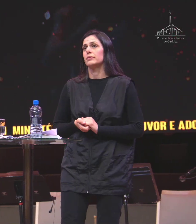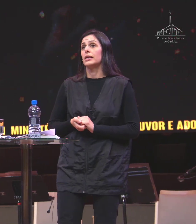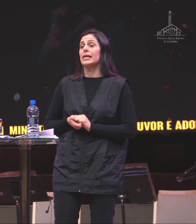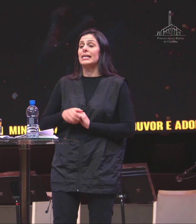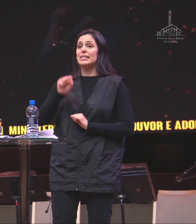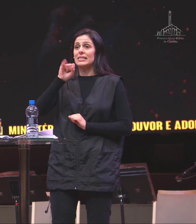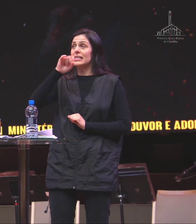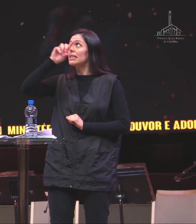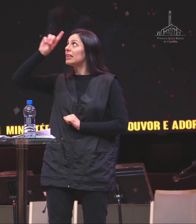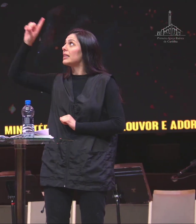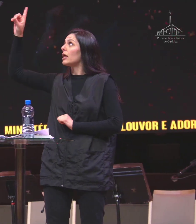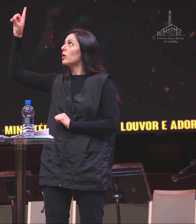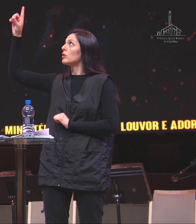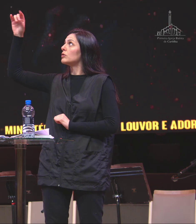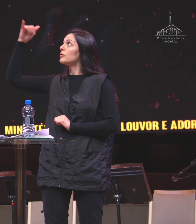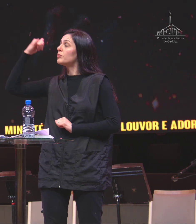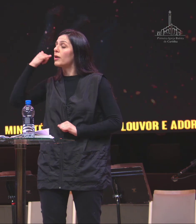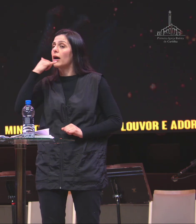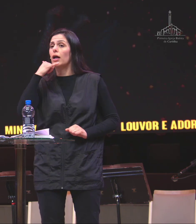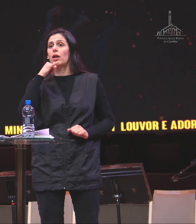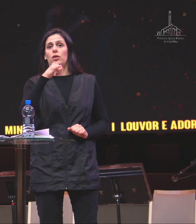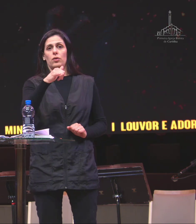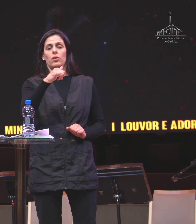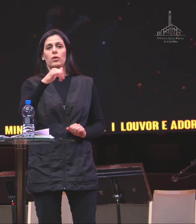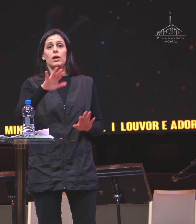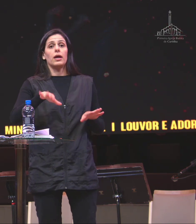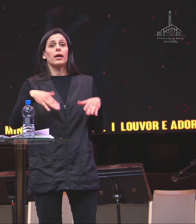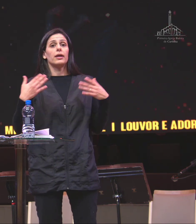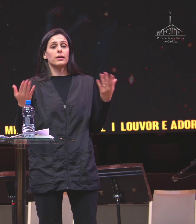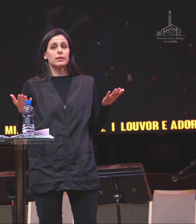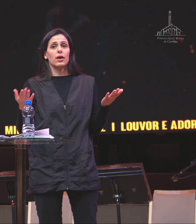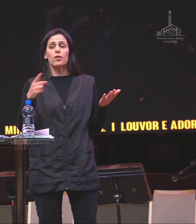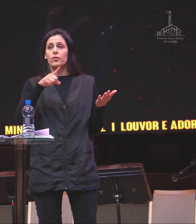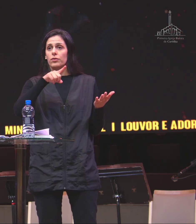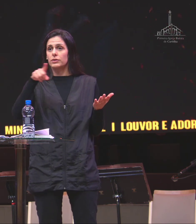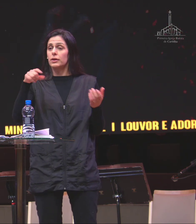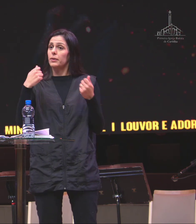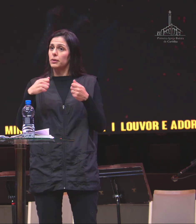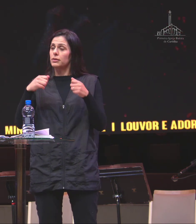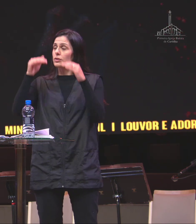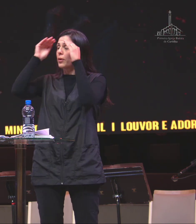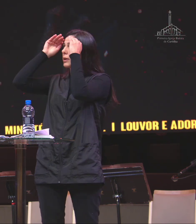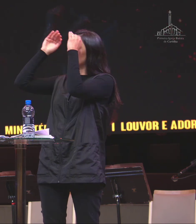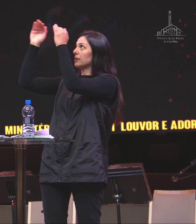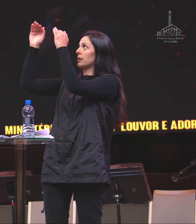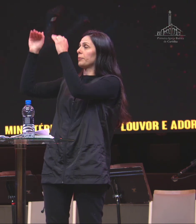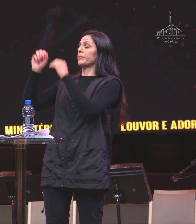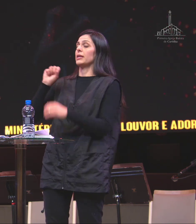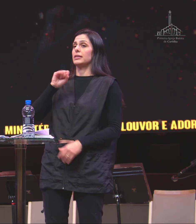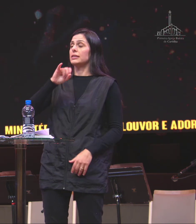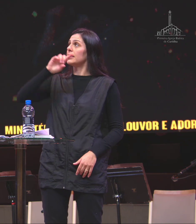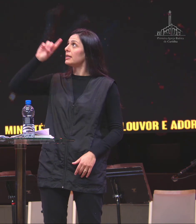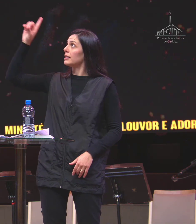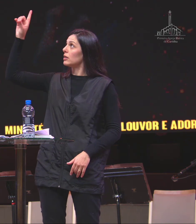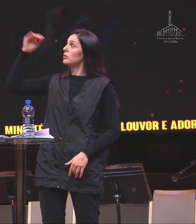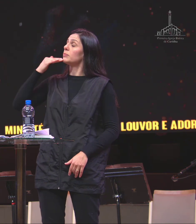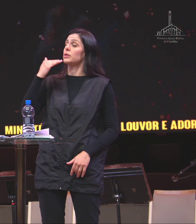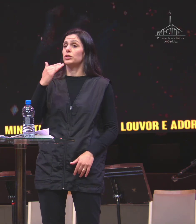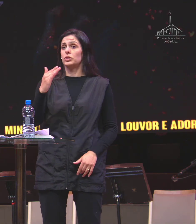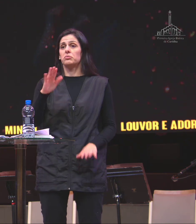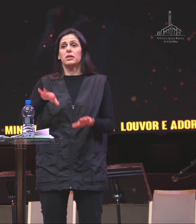Gente, quantas vezes eu falei para Deus, manda outro? Eu não, Deus, manda outro. Gente, a gente está perdendo a vida e a oportunidade